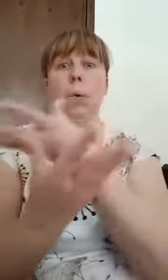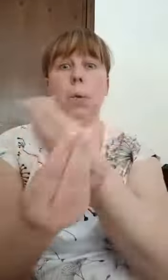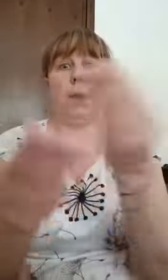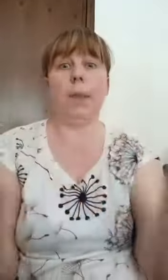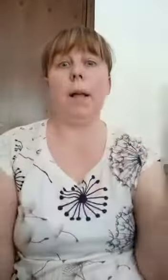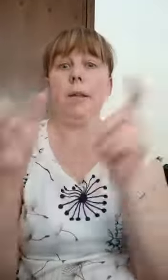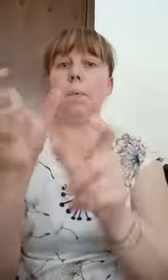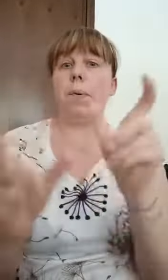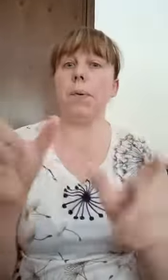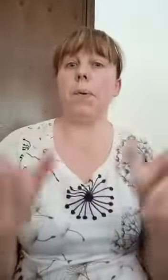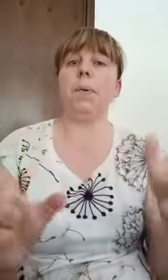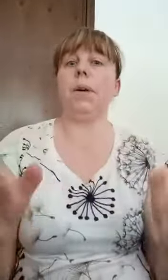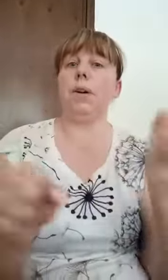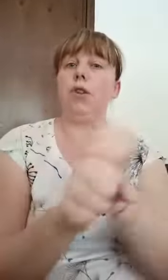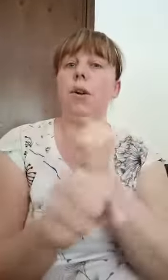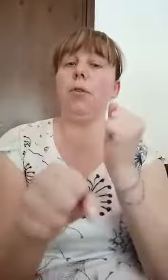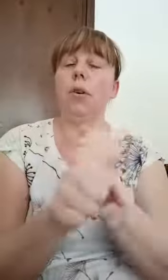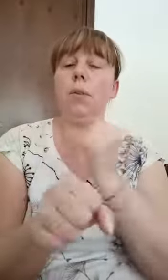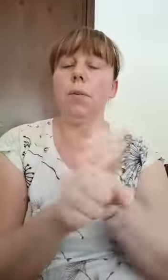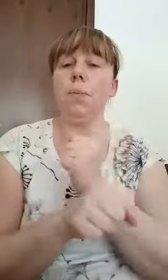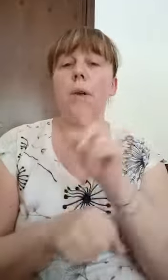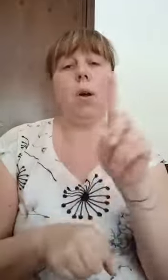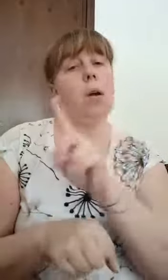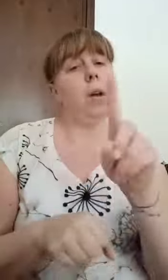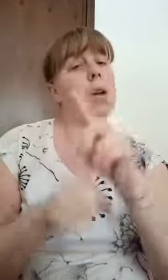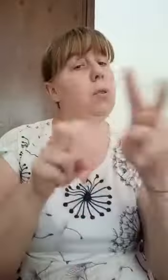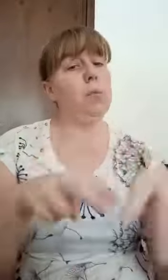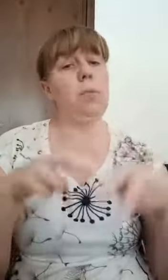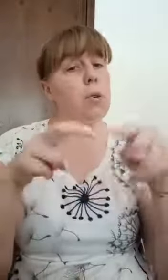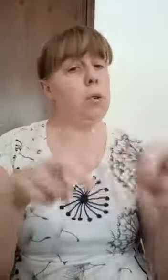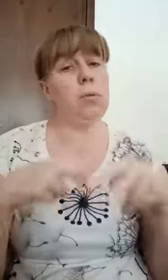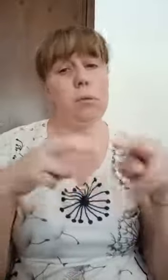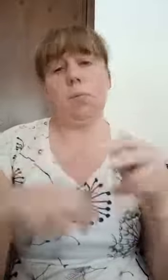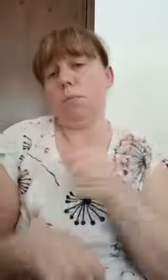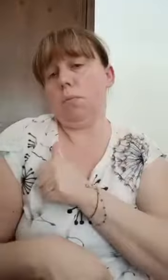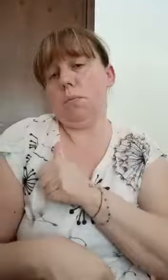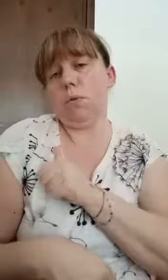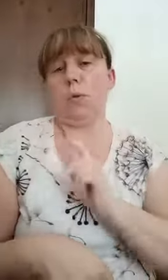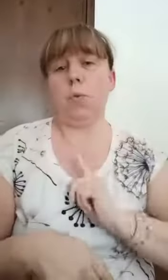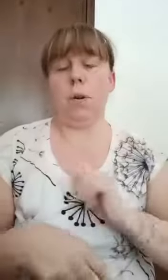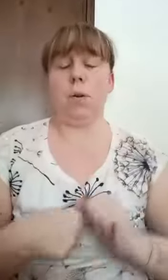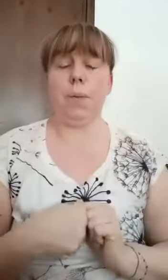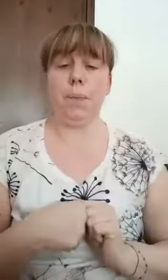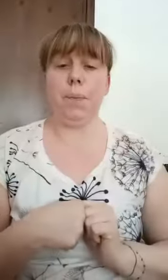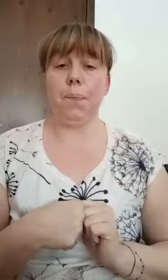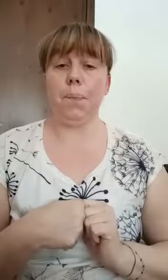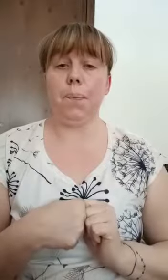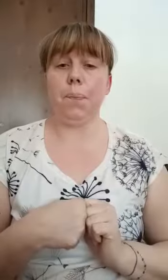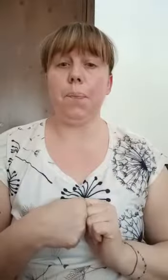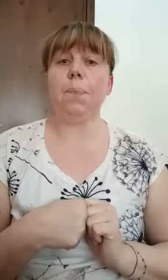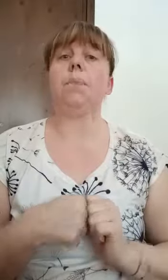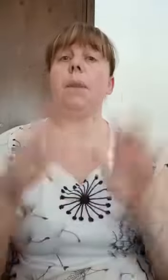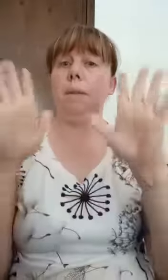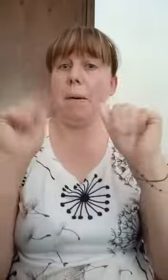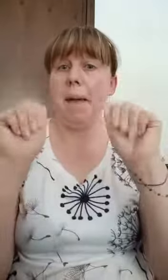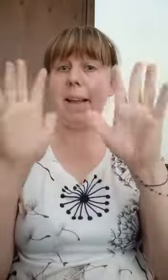tante persone che ci lavorano se non un orto solo mio va bene